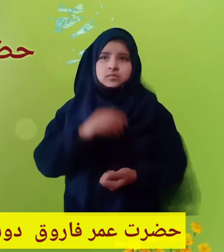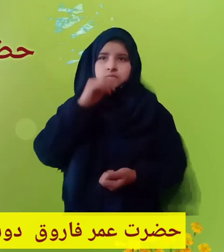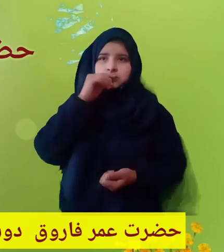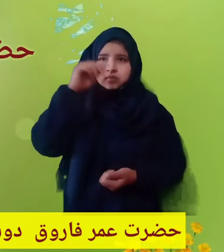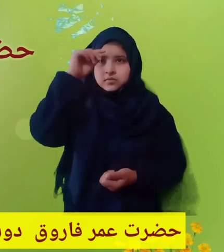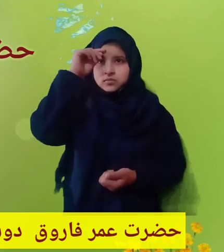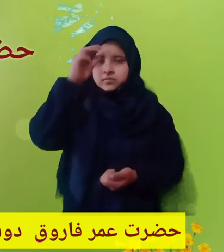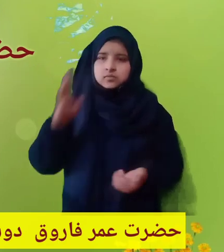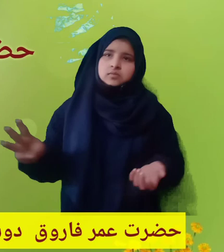हजरत